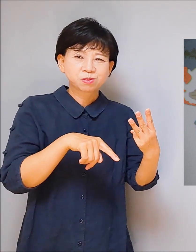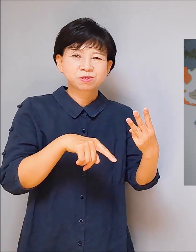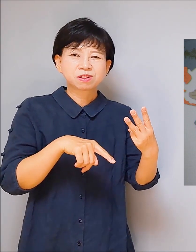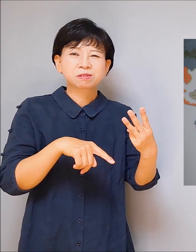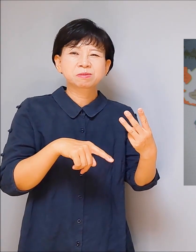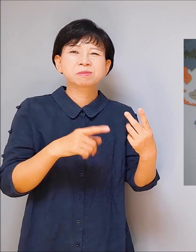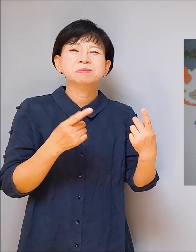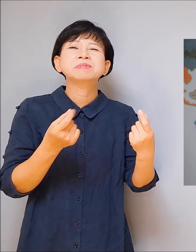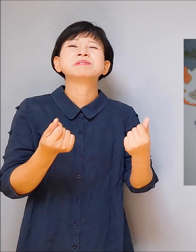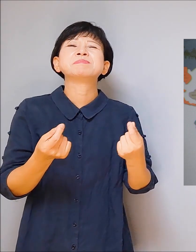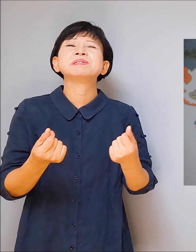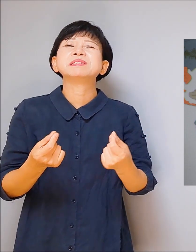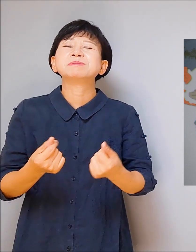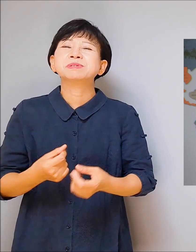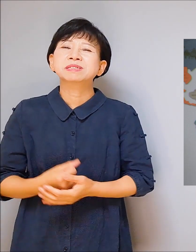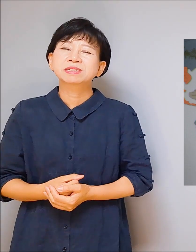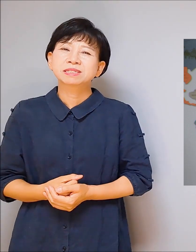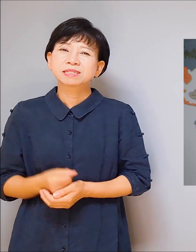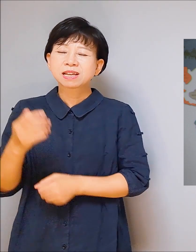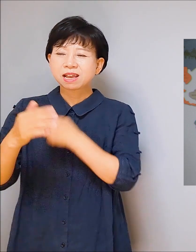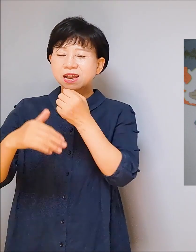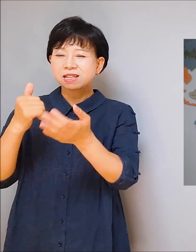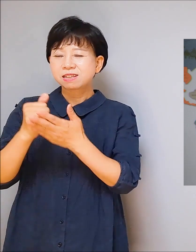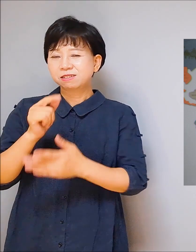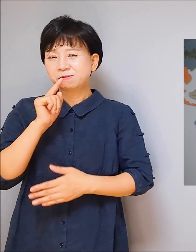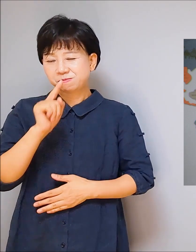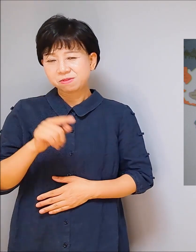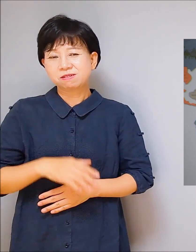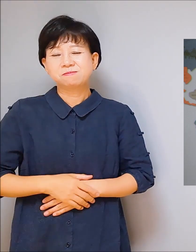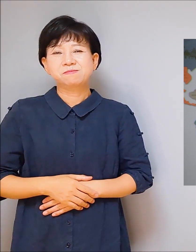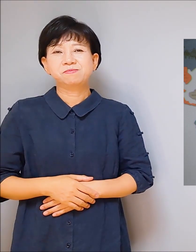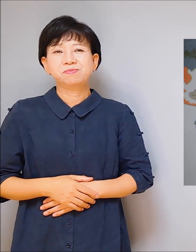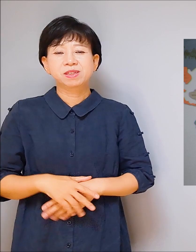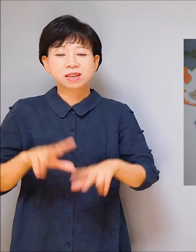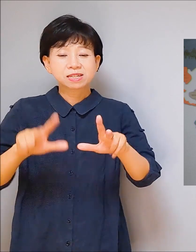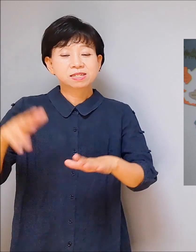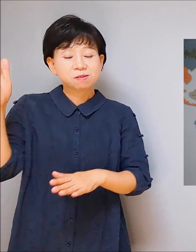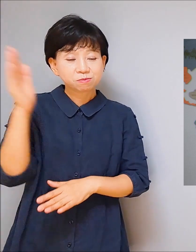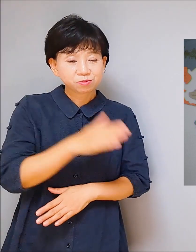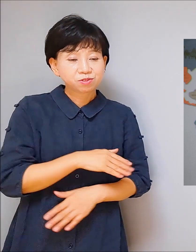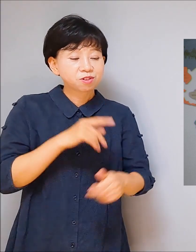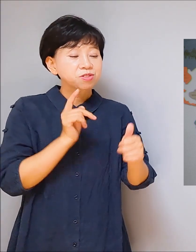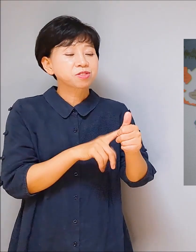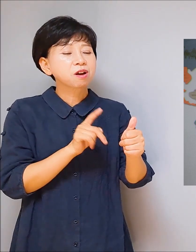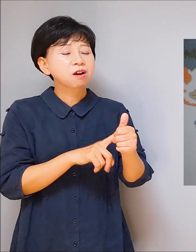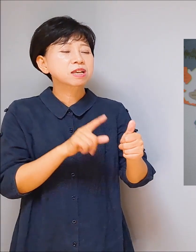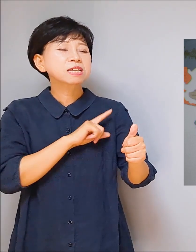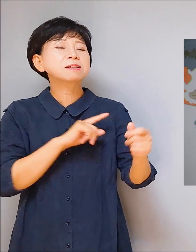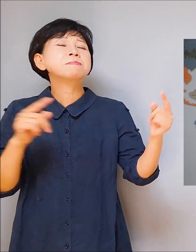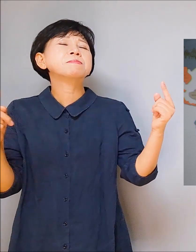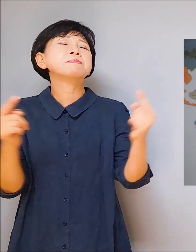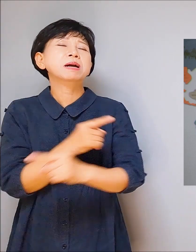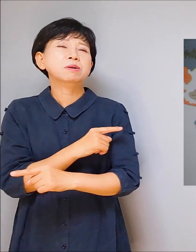자기밖에 몰랐습니다. 하나님이 말씀하시는 거예요. 이제부터 너 야곱이라 하지